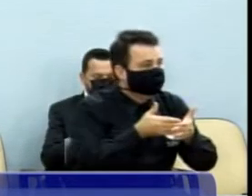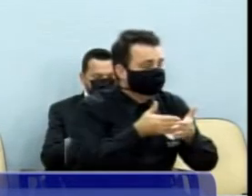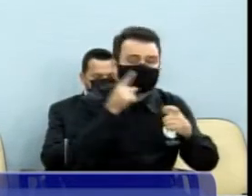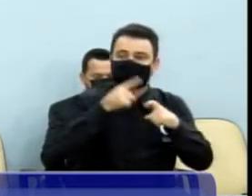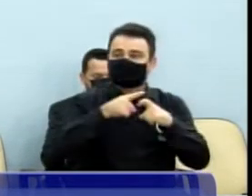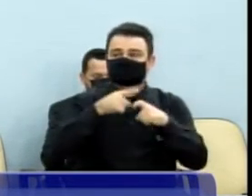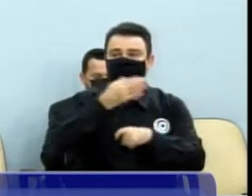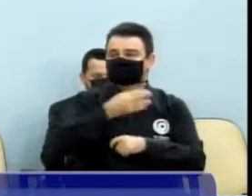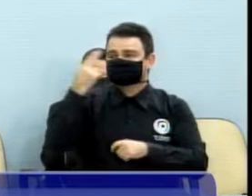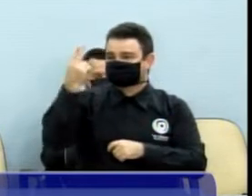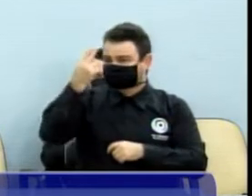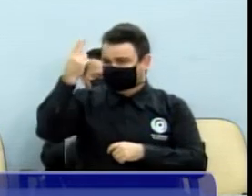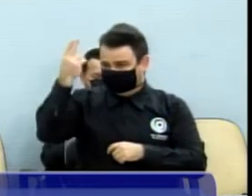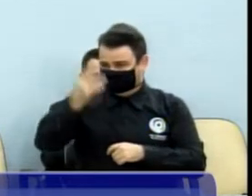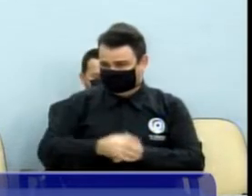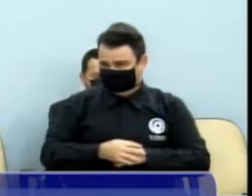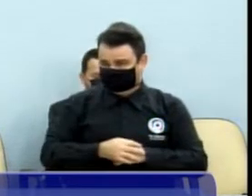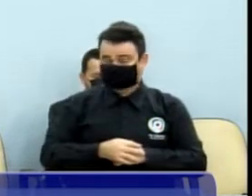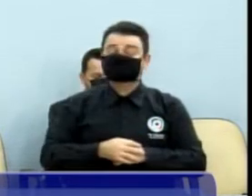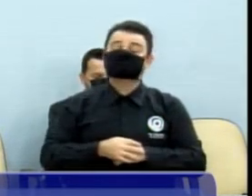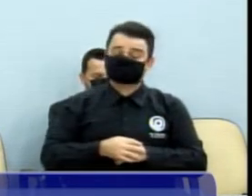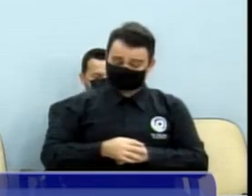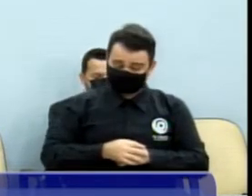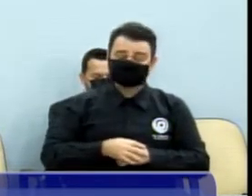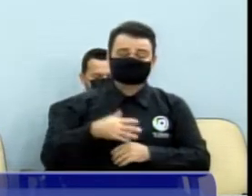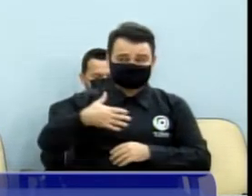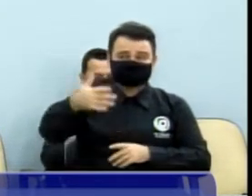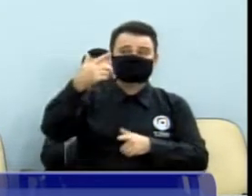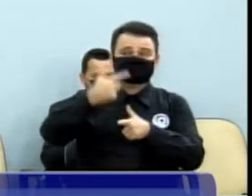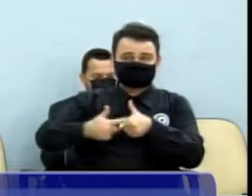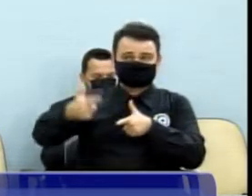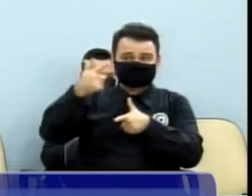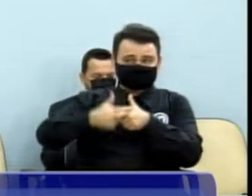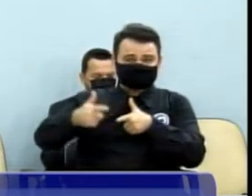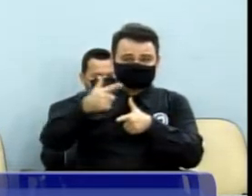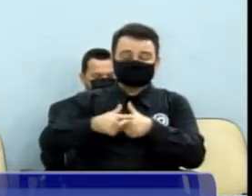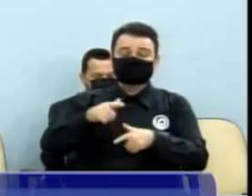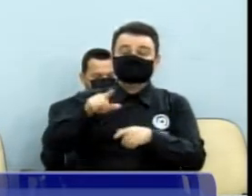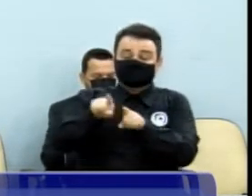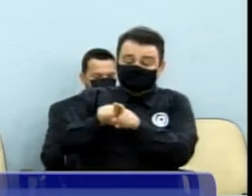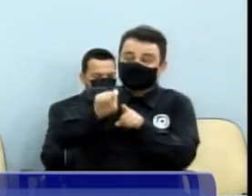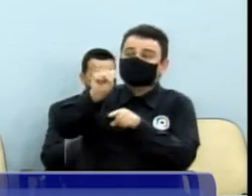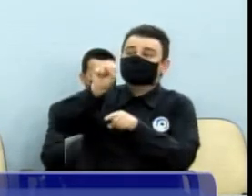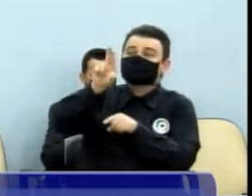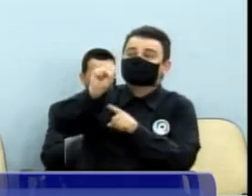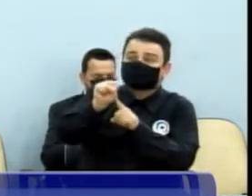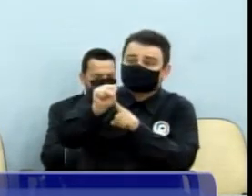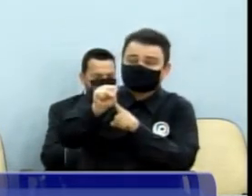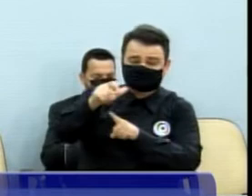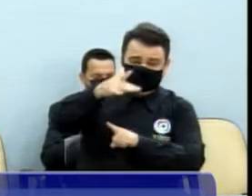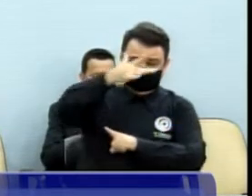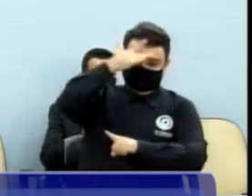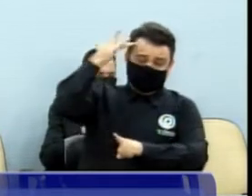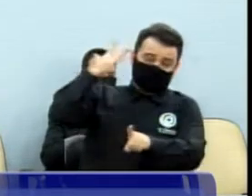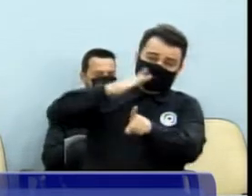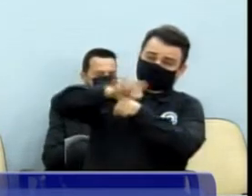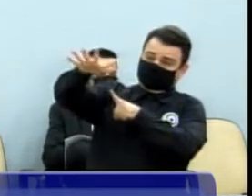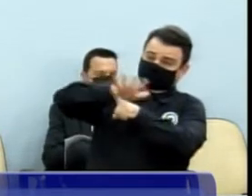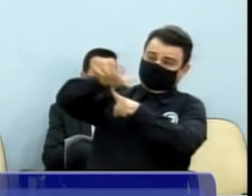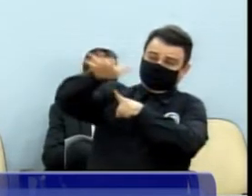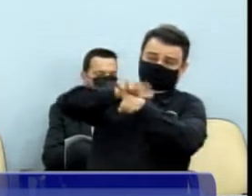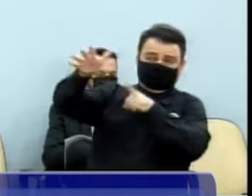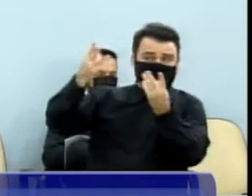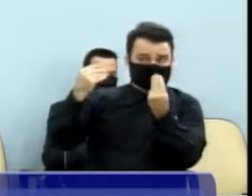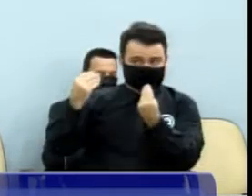que essa decisão aumentará ainda mais a demanda do Sistema Único de Saúde não Concordo concordo